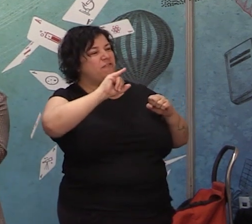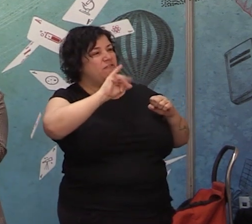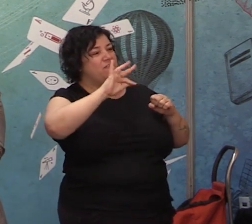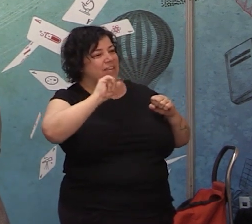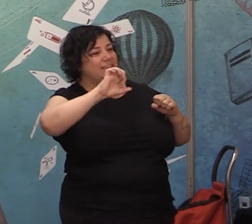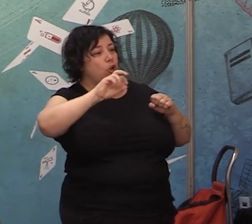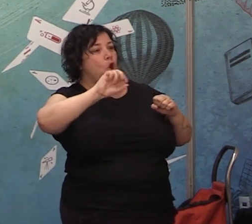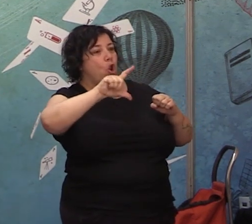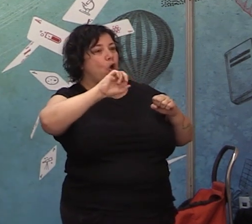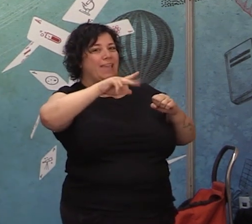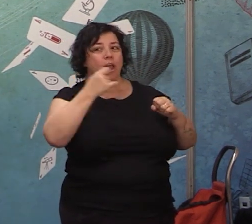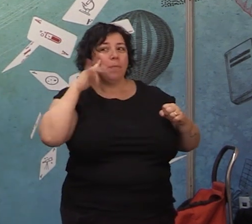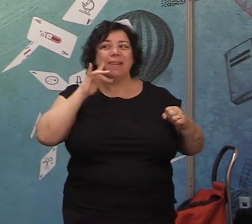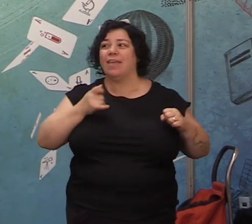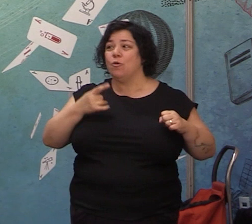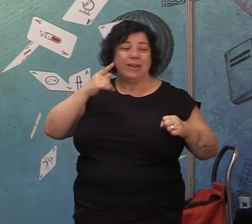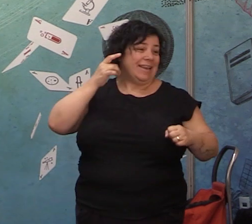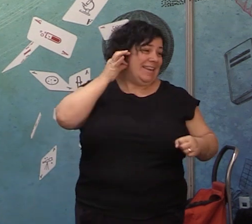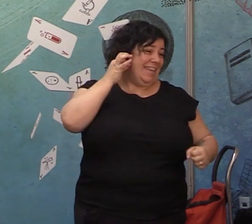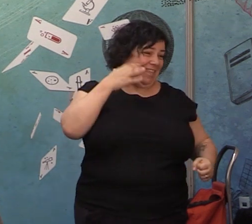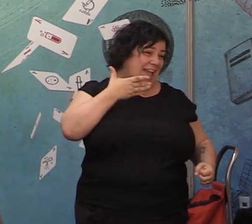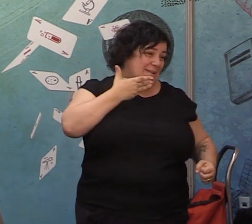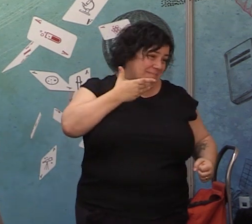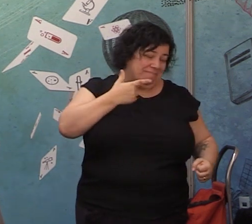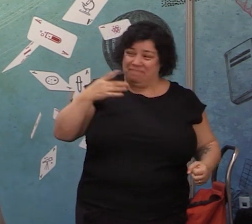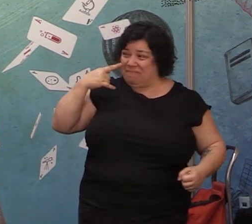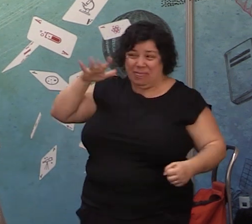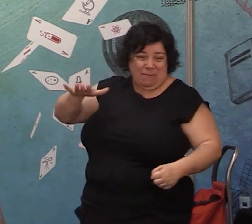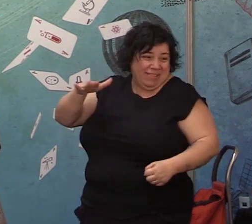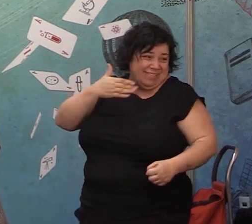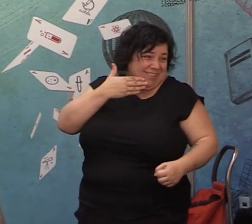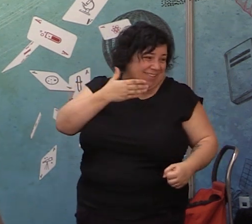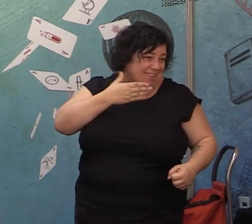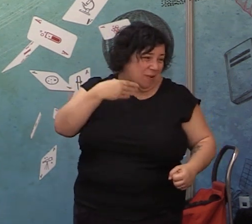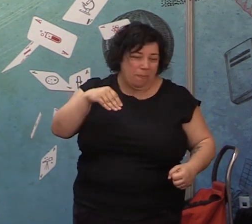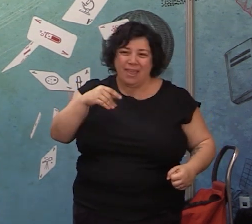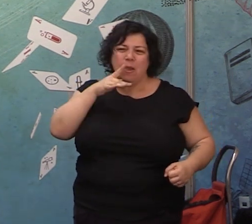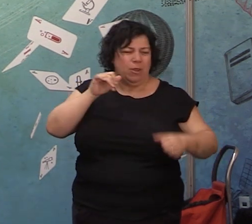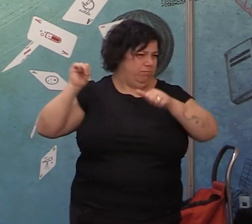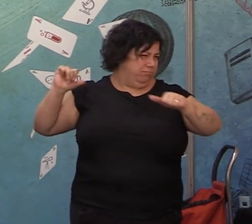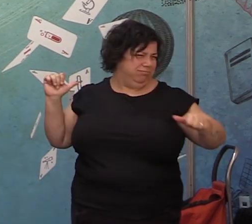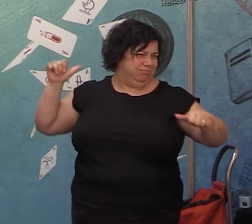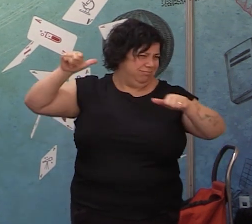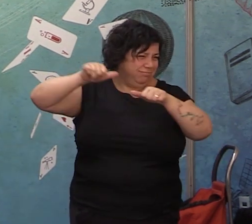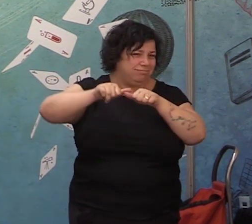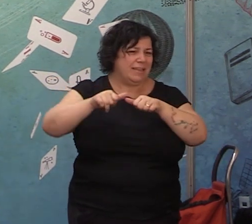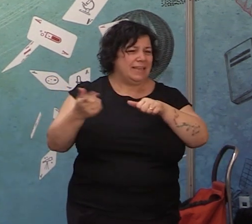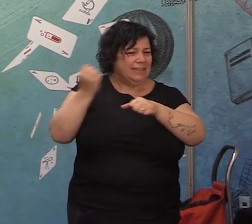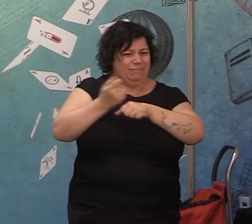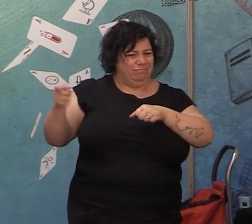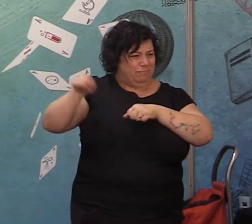una niña, que como todos podéis comprobar, lleva a su espalda una larga trayectoria